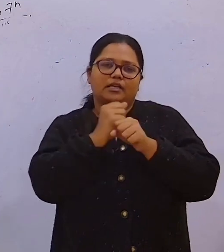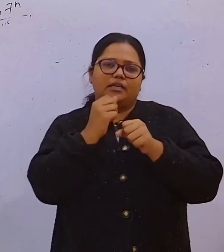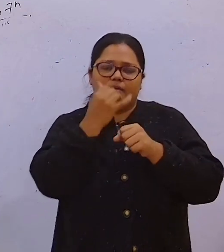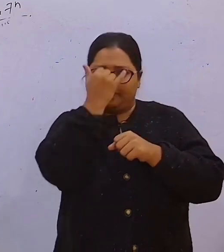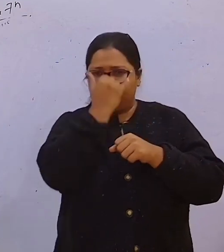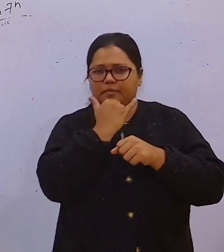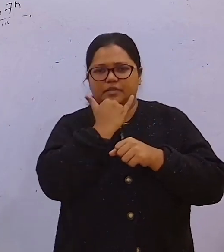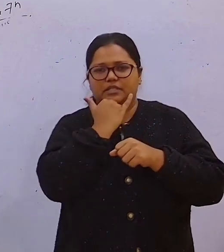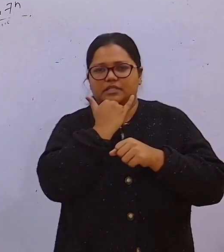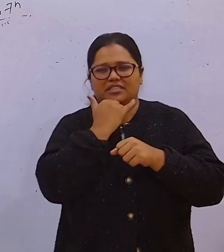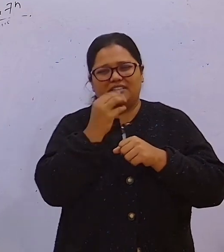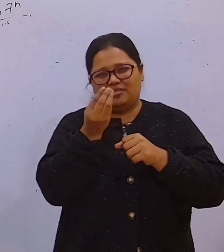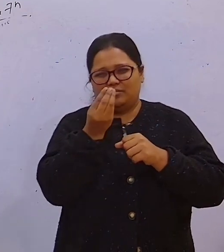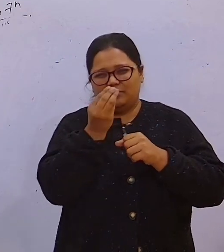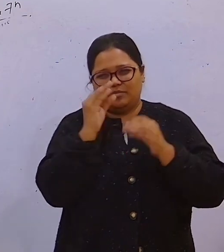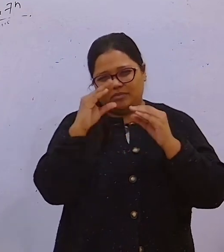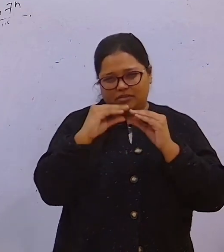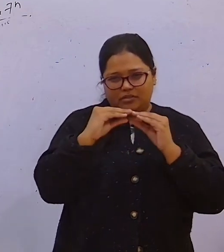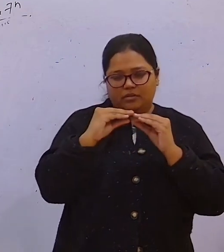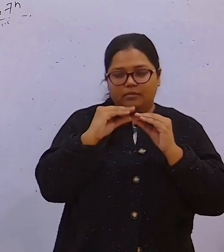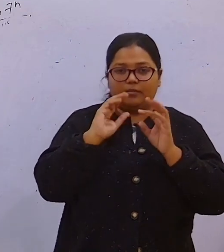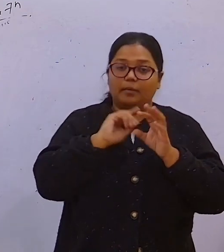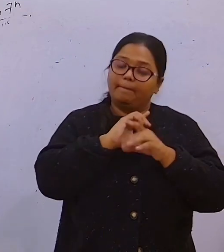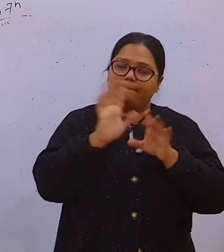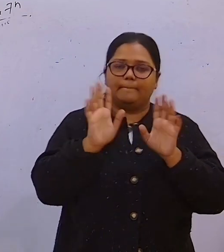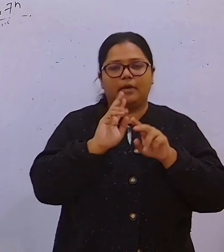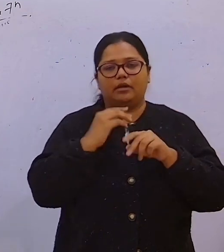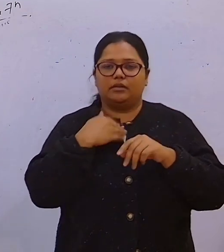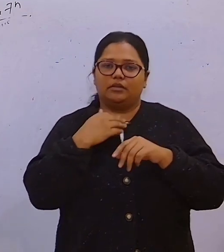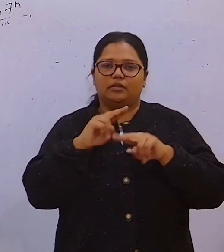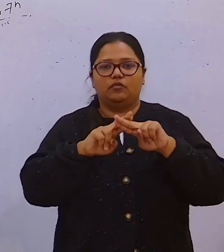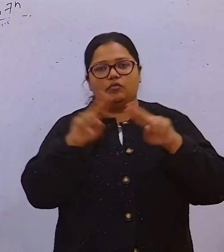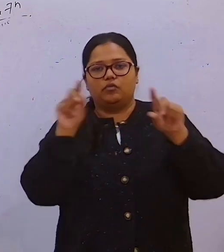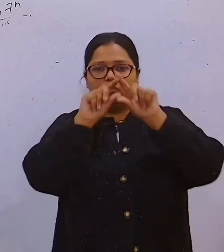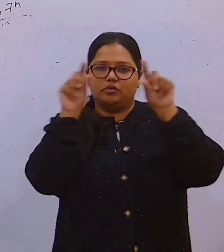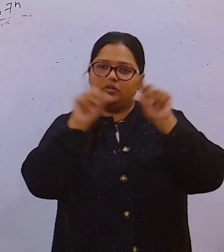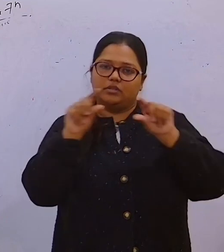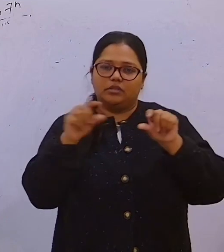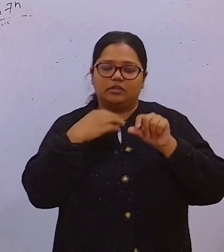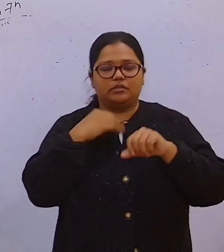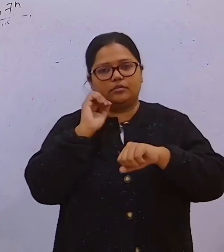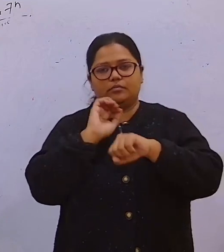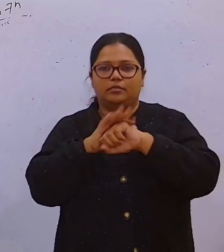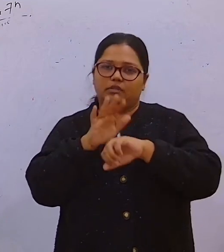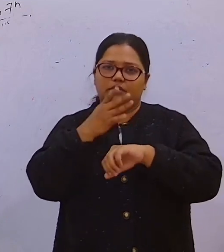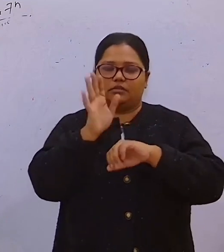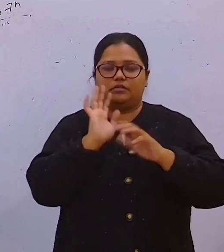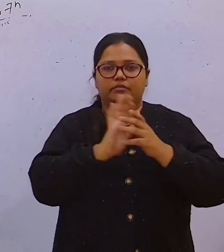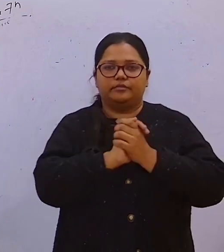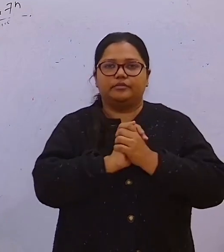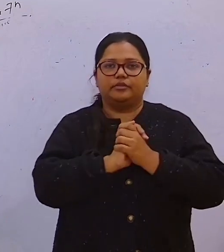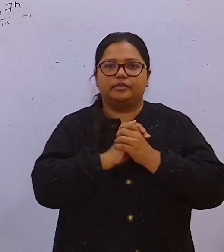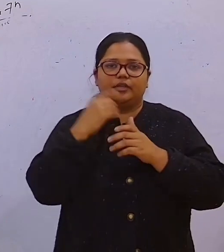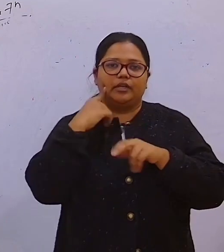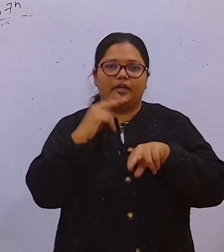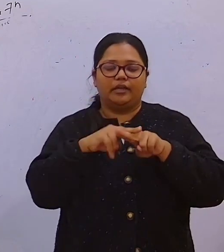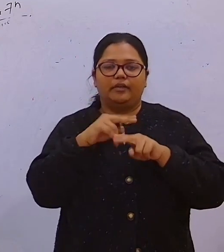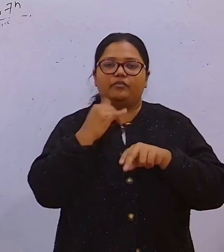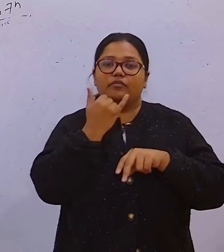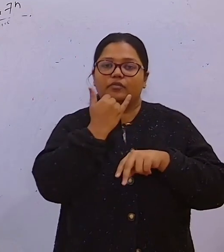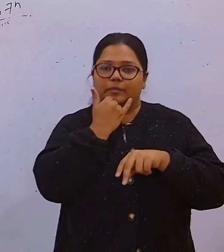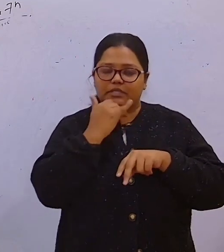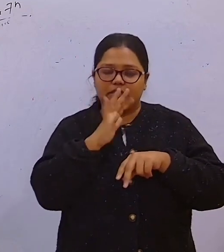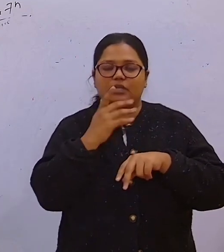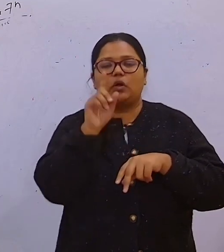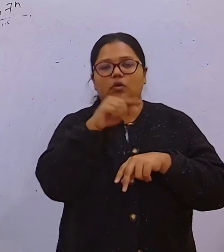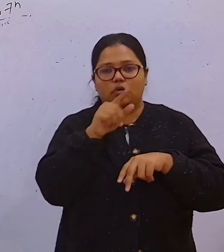ही, इन्हीं रूल्स के मैं कुछ कुछ और पुराने रूल्स के मैं यहाँ पे किसमें टेलीग्राम में लगभग सभी हो ना, जो नहीं